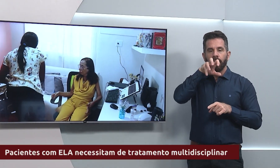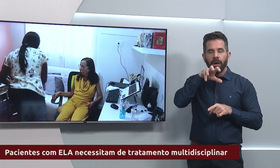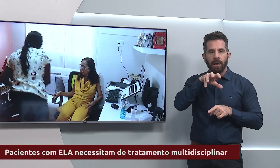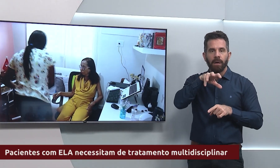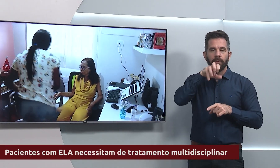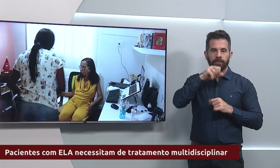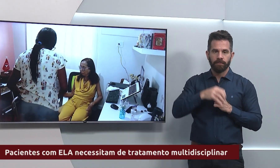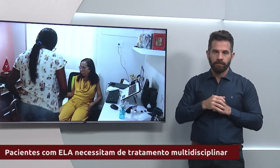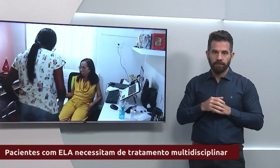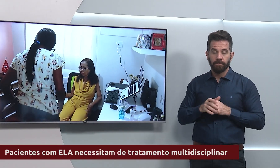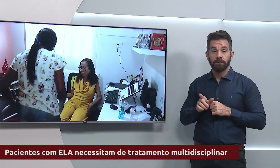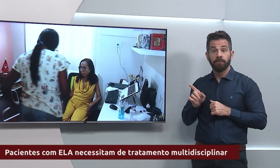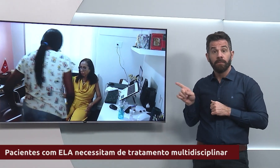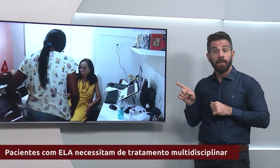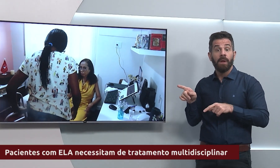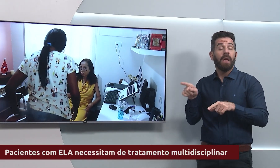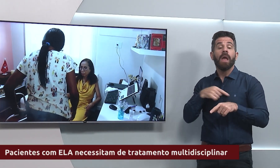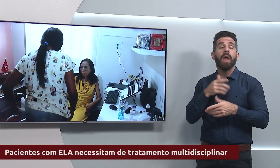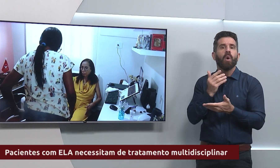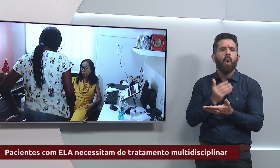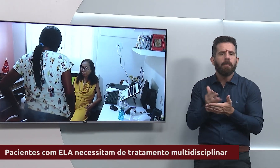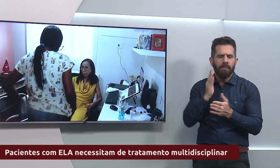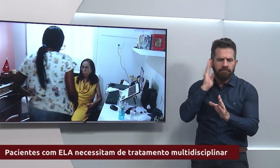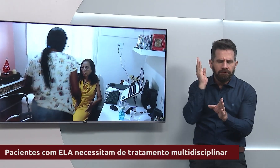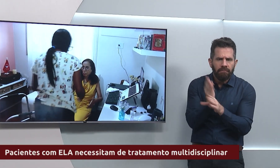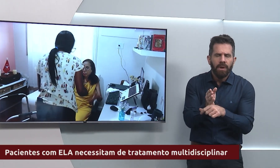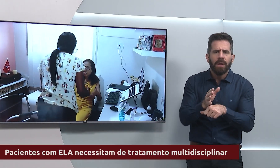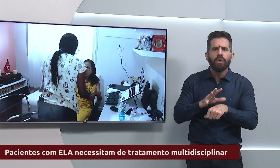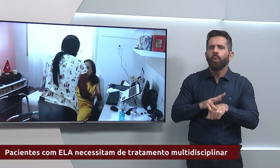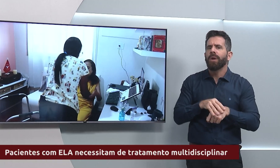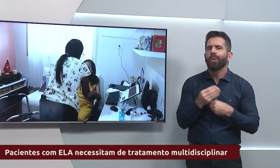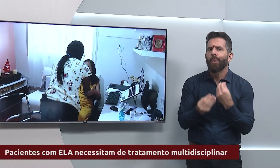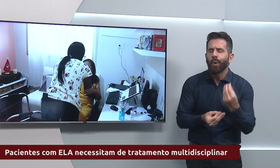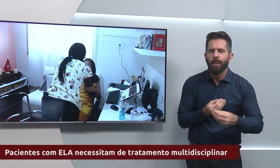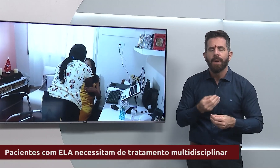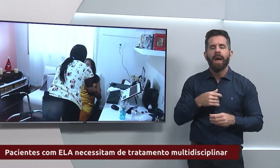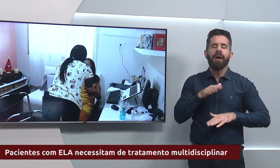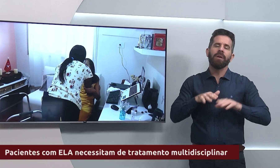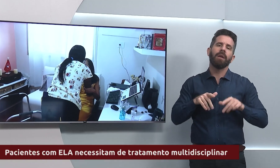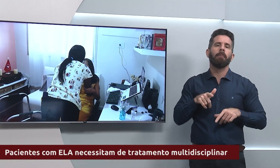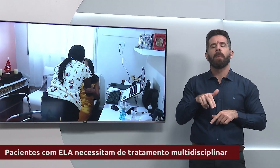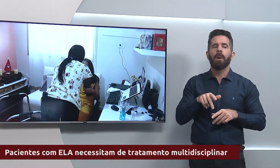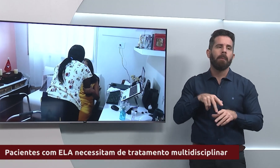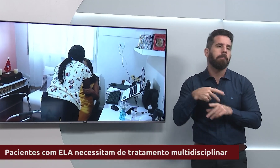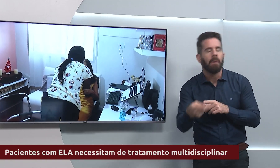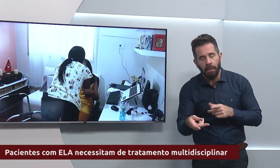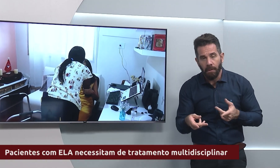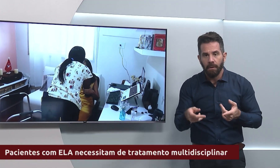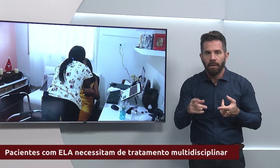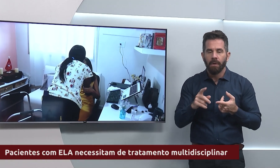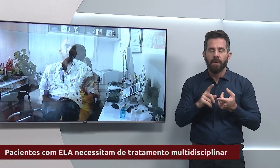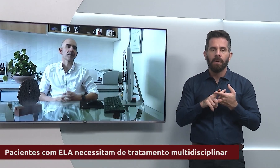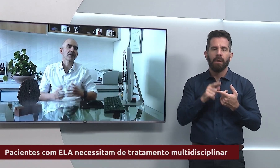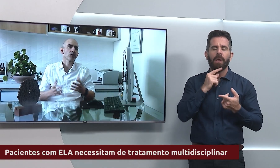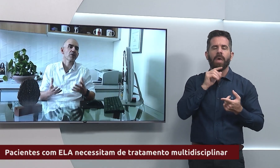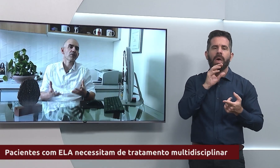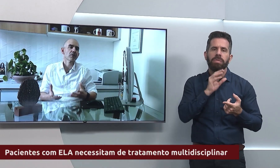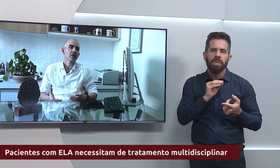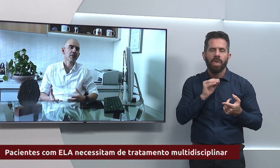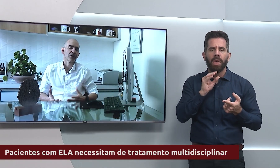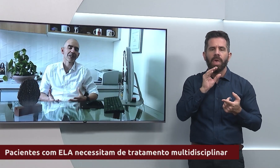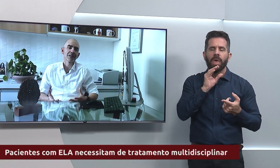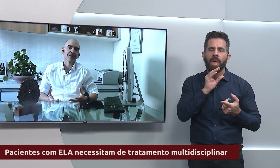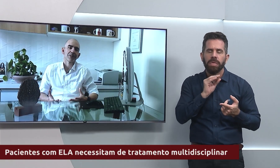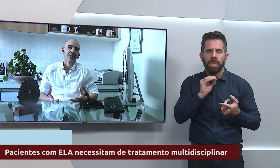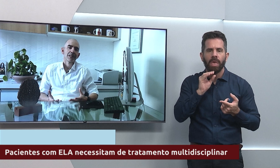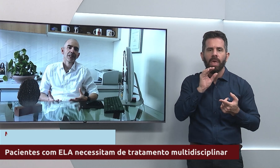com tropeçar não explicado, fala arrastada, dificuldade de pegar objetos, de fazer pinça. O paciente com evolução